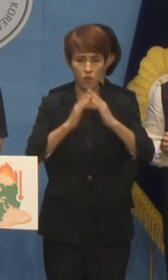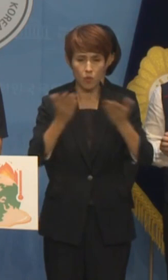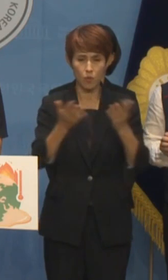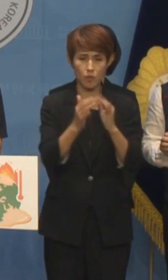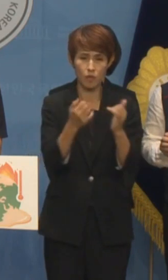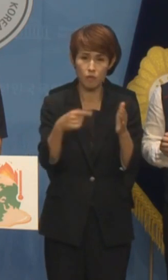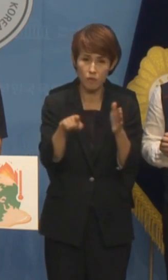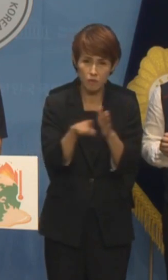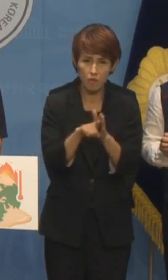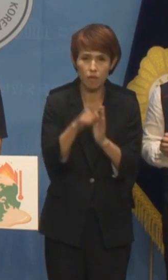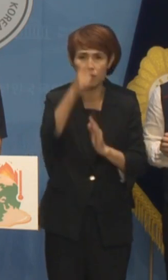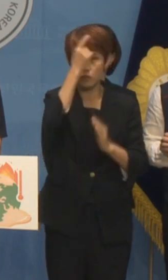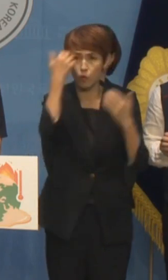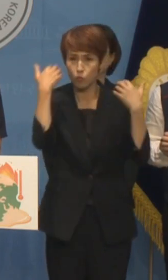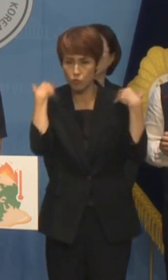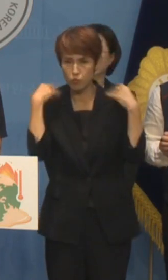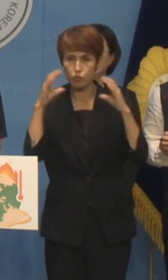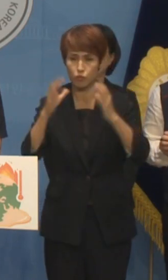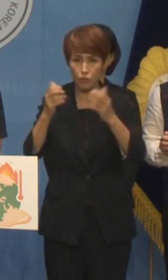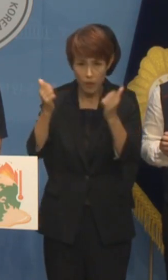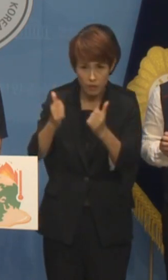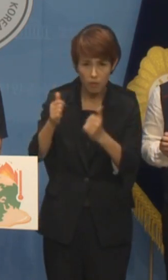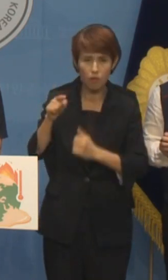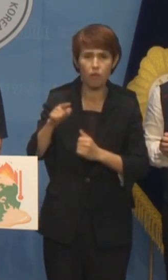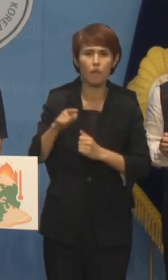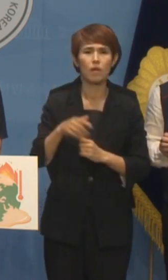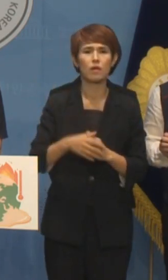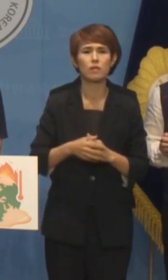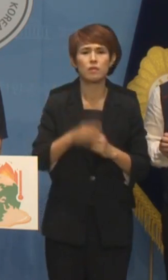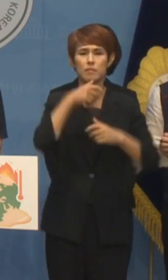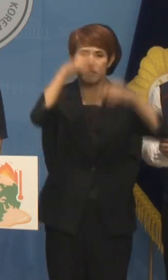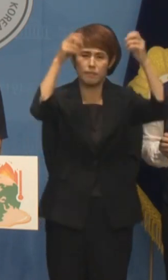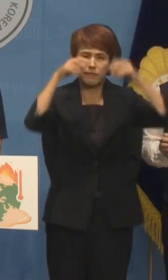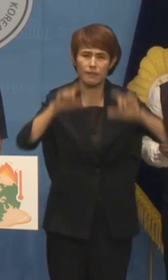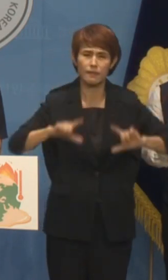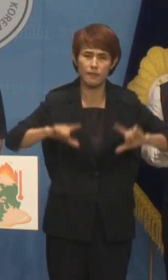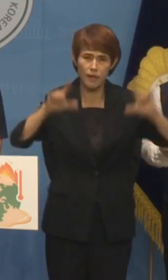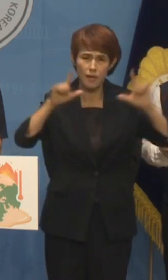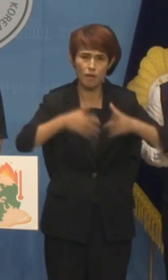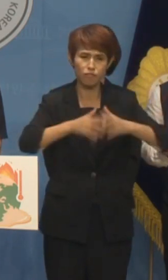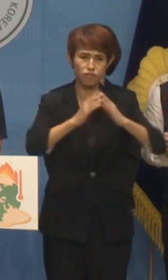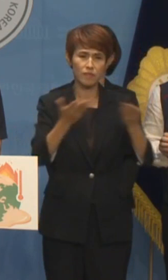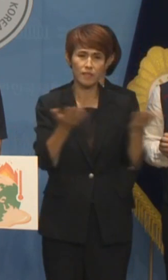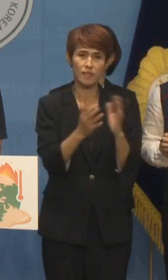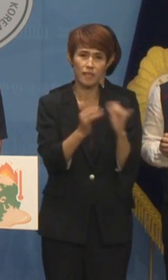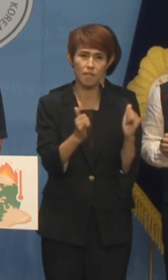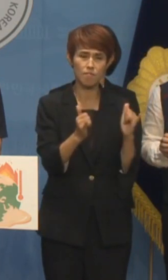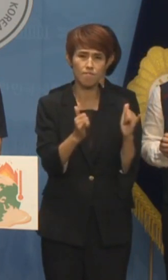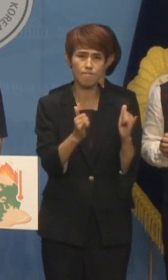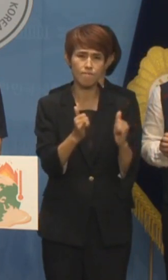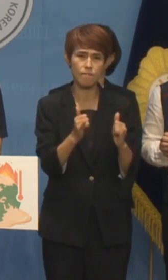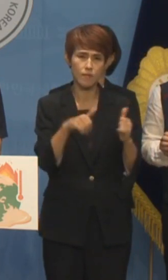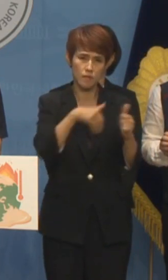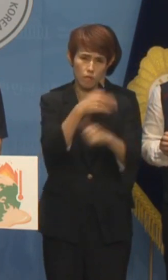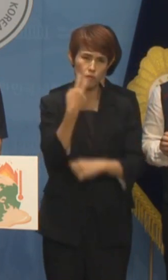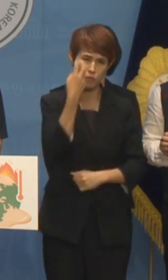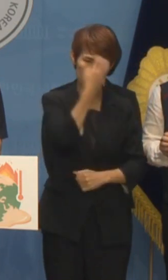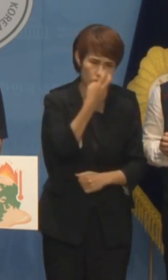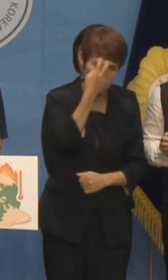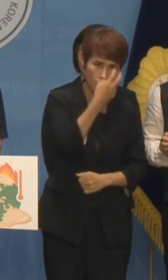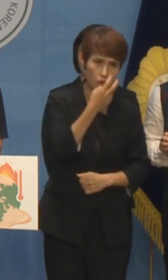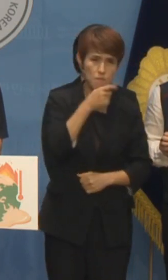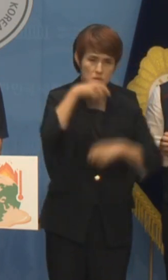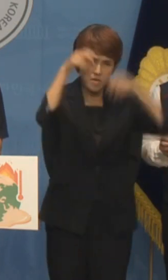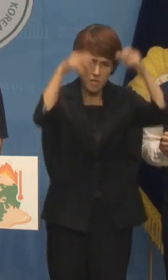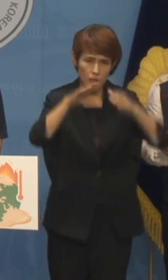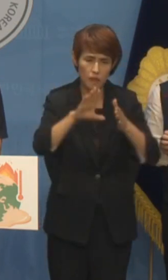위해 정부나 국회에서 장마철 건설 노동자 현장 근무 일수에 관련한 실태 조사와 악천후 수당 법제화